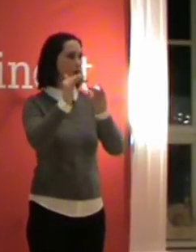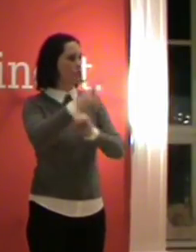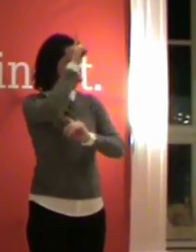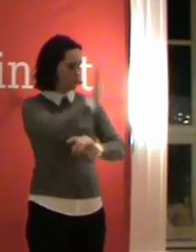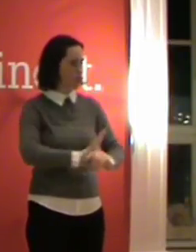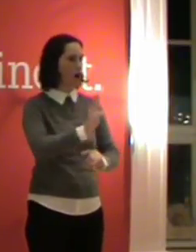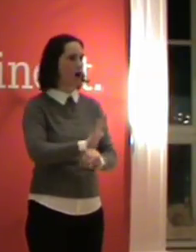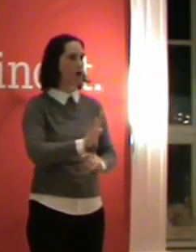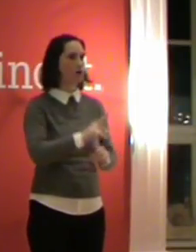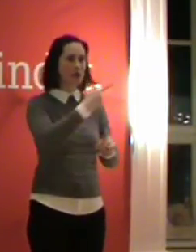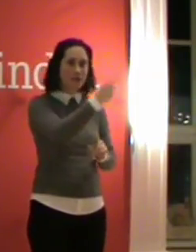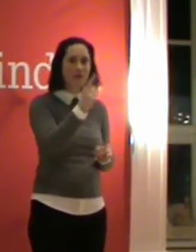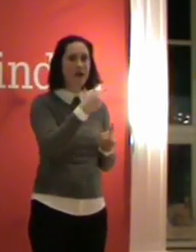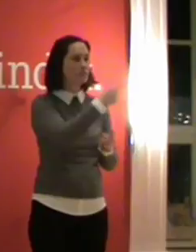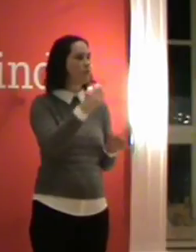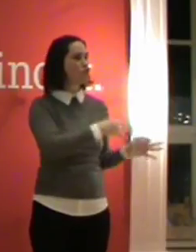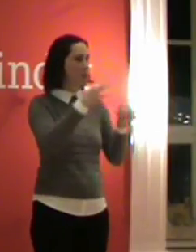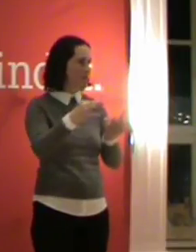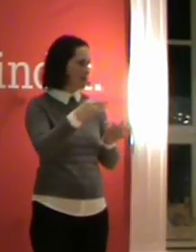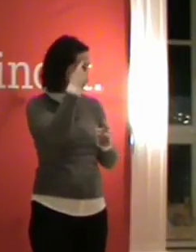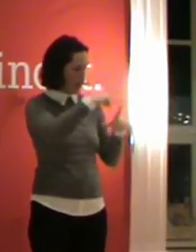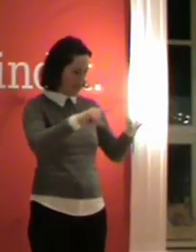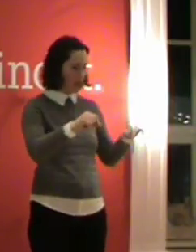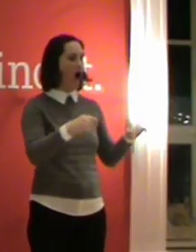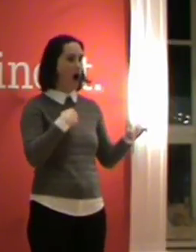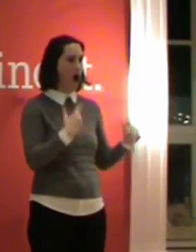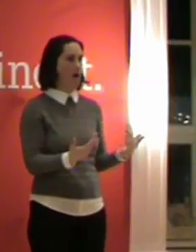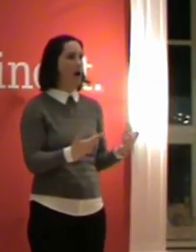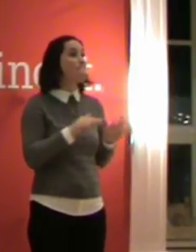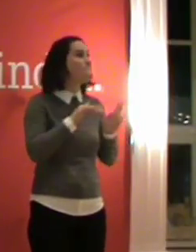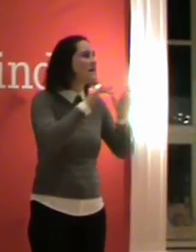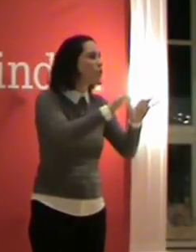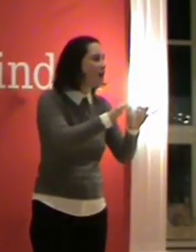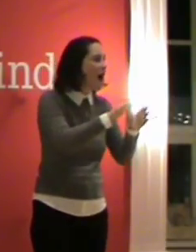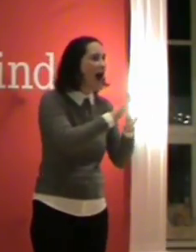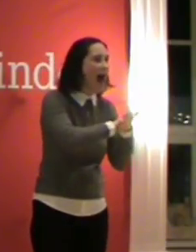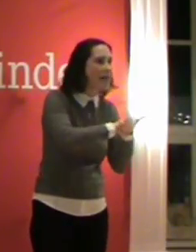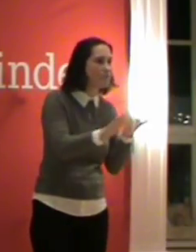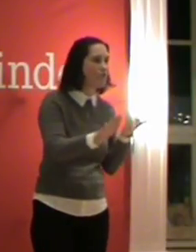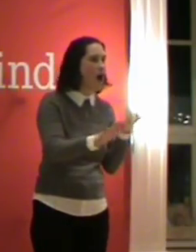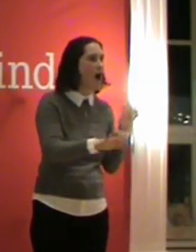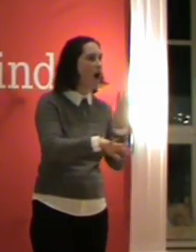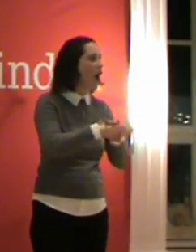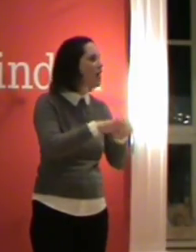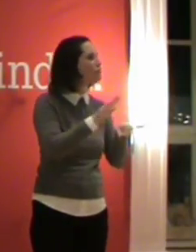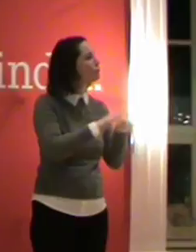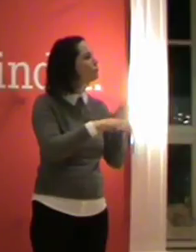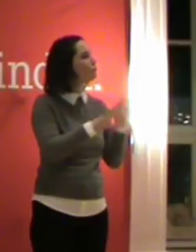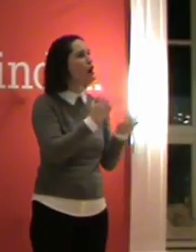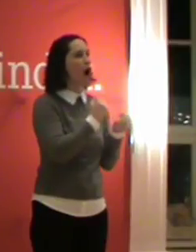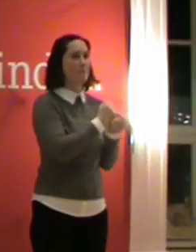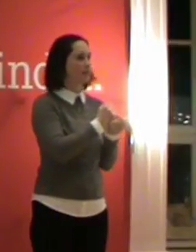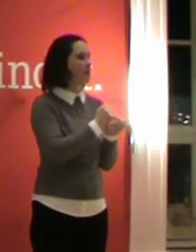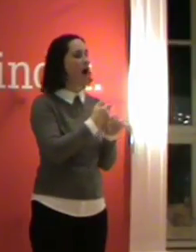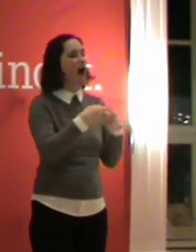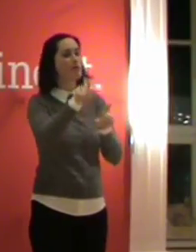der pünktliche und reichhaltige Überweisungen kriegt, weiß ich eins: Millionär wird man nicht mit eigenen Händen arbeiten, sondern das wird man nur durch